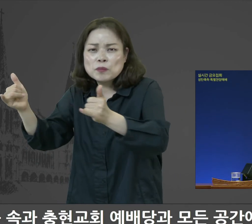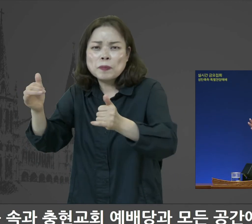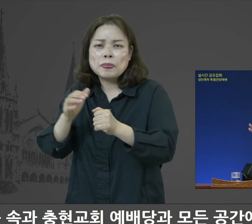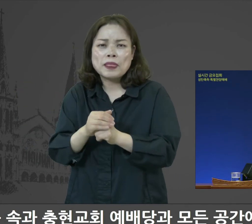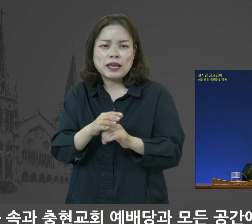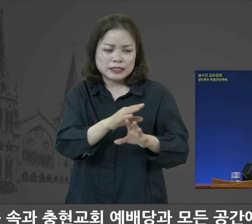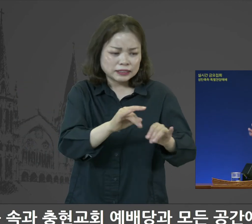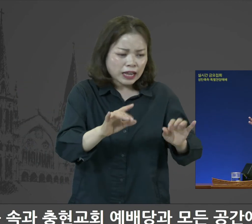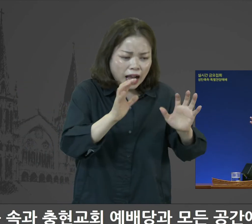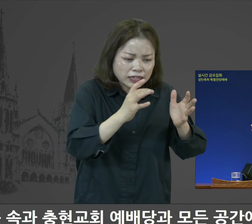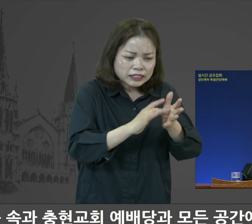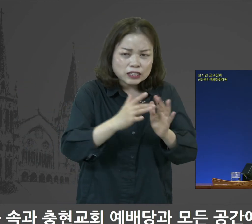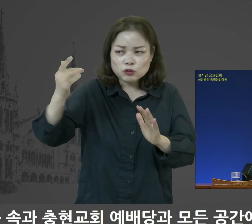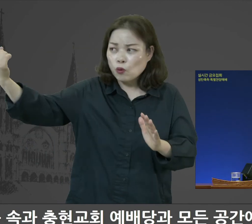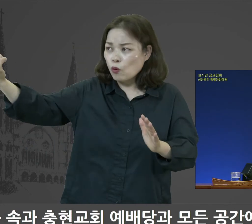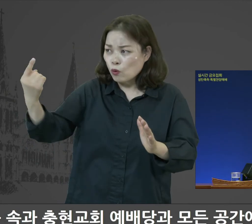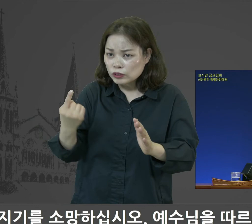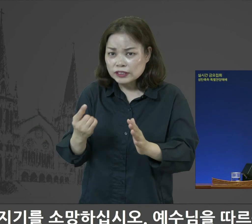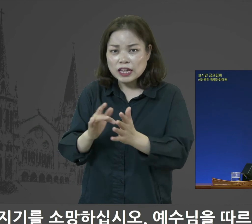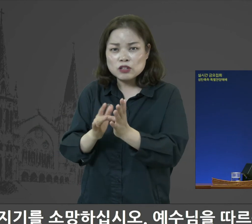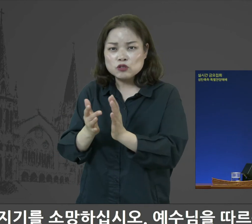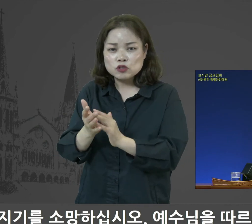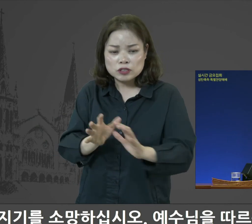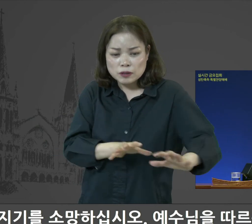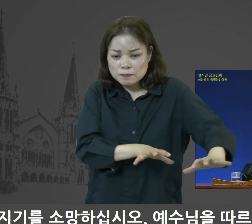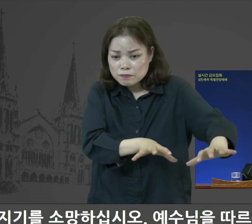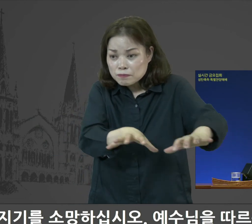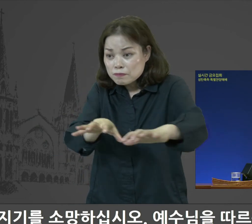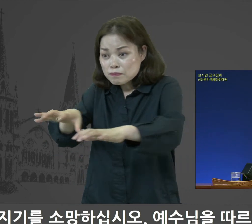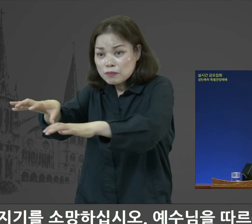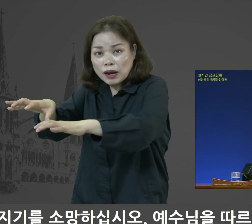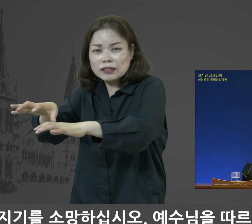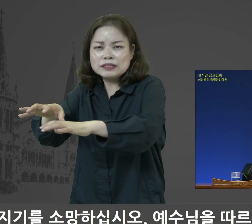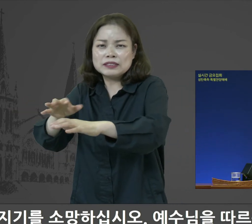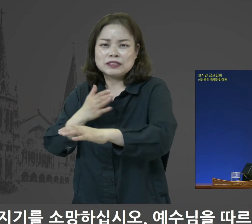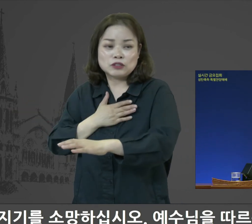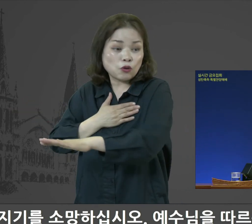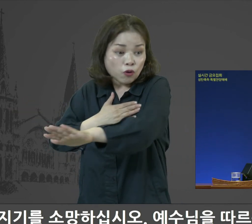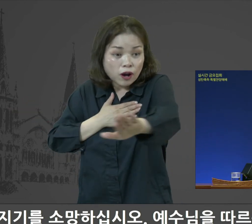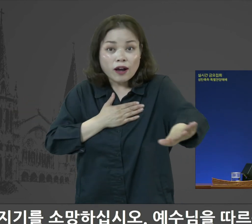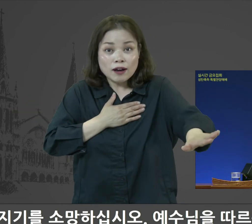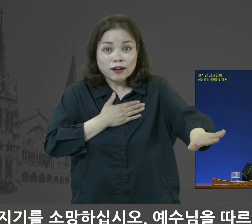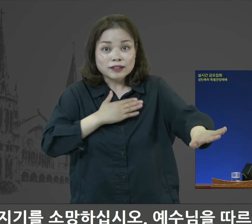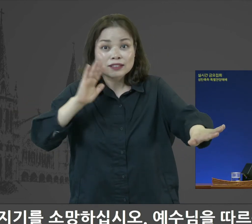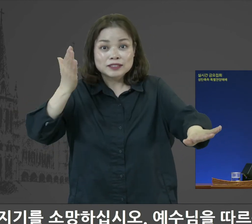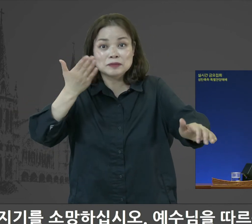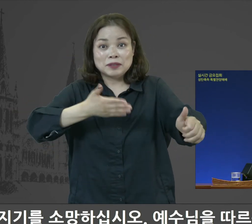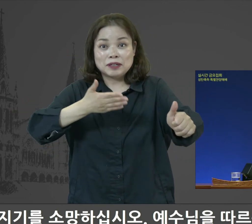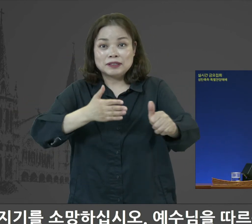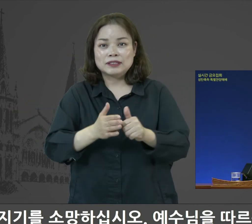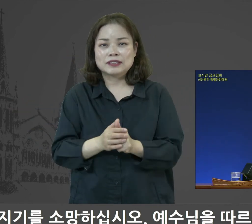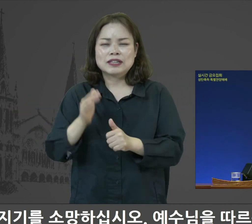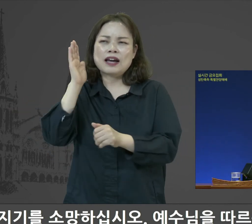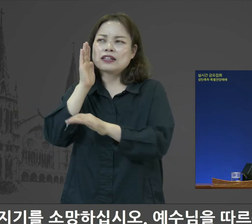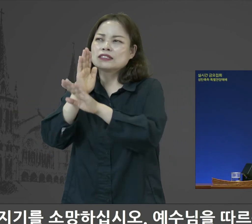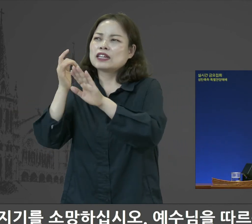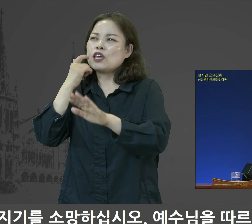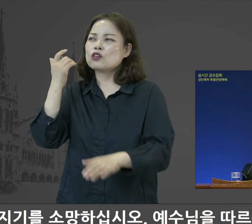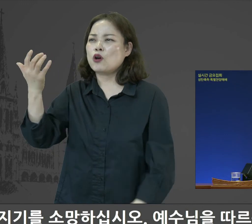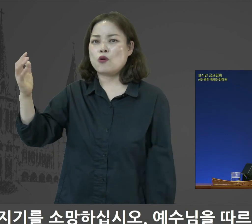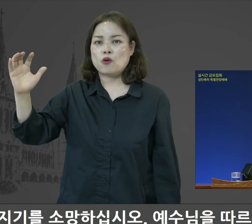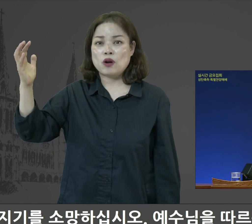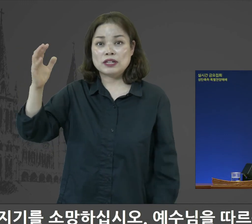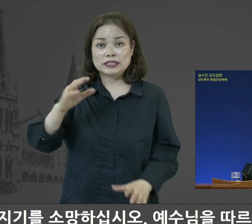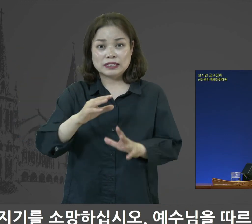이 땅에 아기 예수로 오신 그 예수님을 따르는 그 무리들이 저와 여러분인 줄 믿습니다. 그들에게 하늘의 영광이